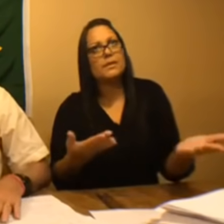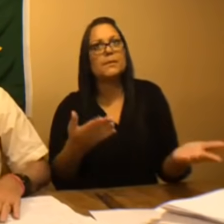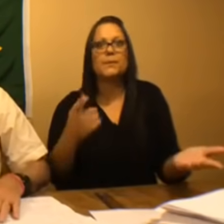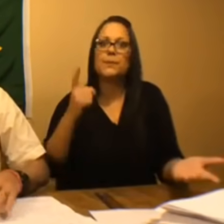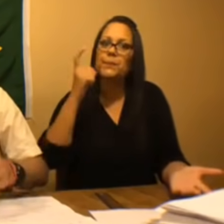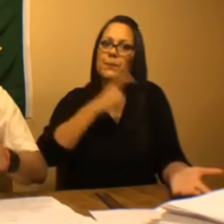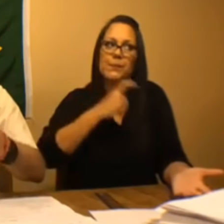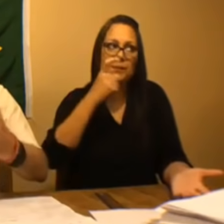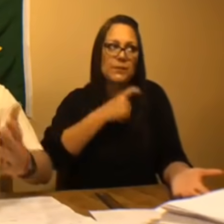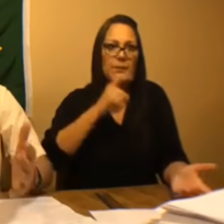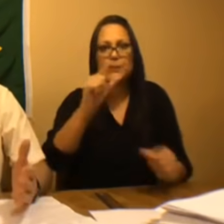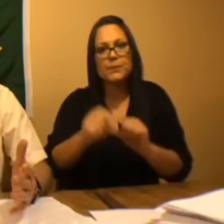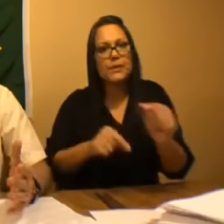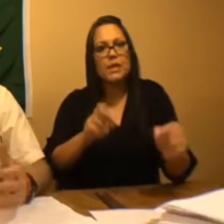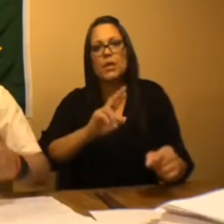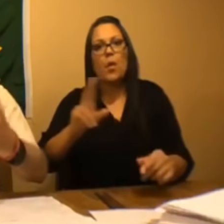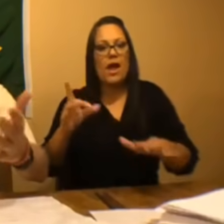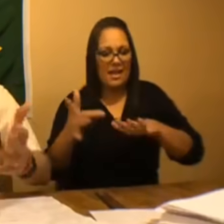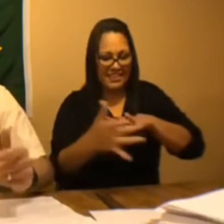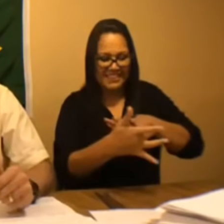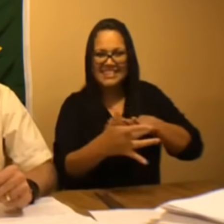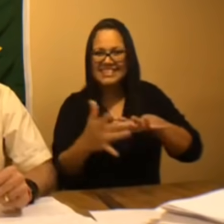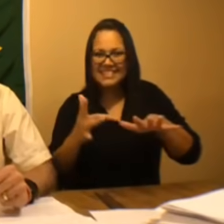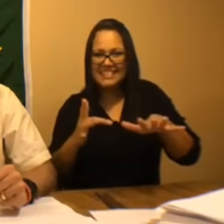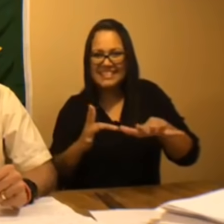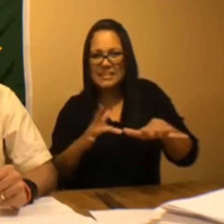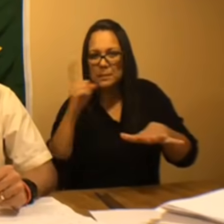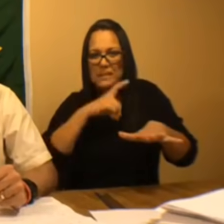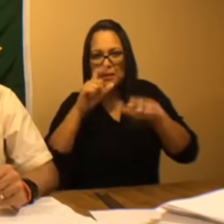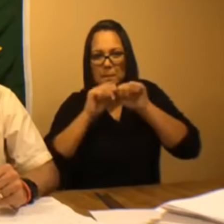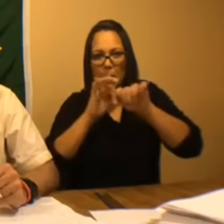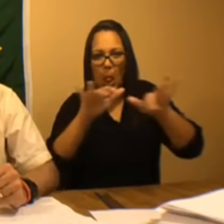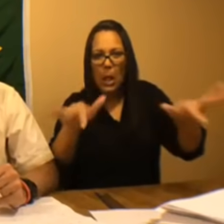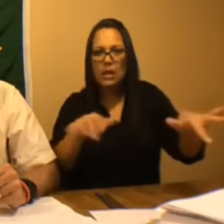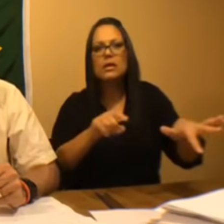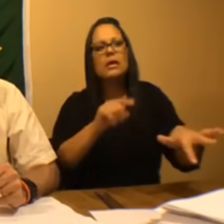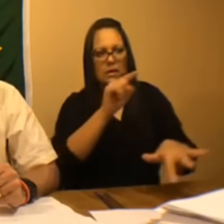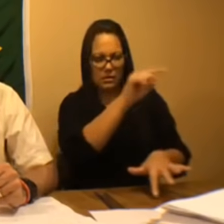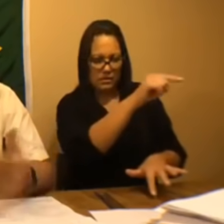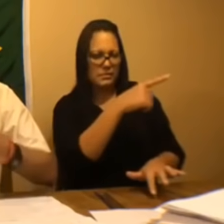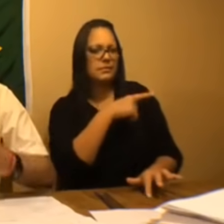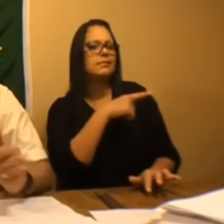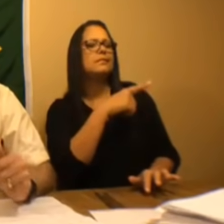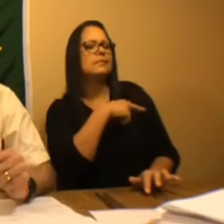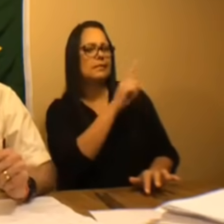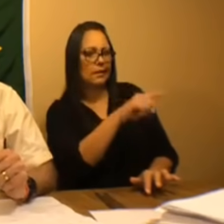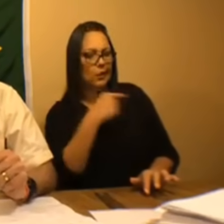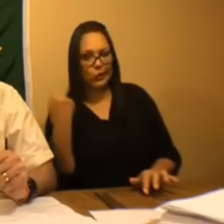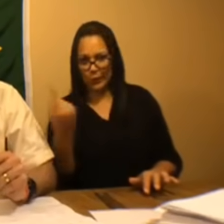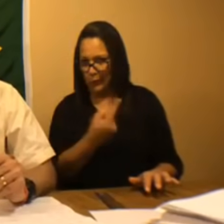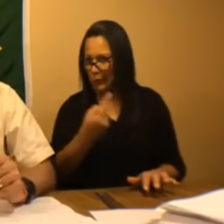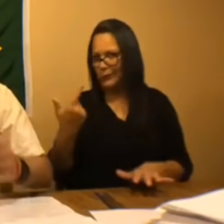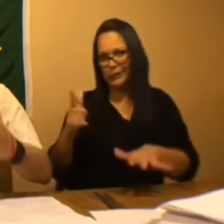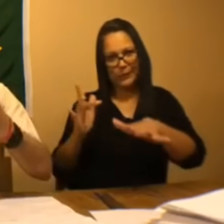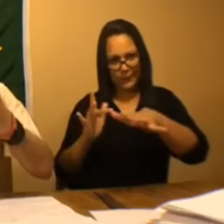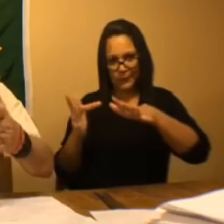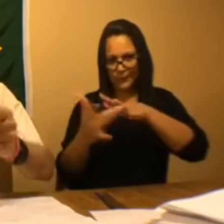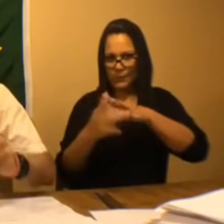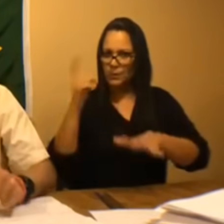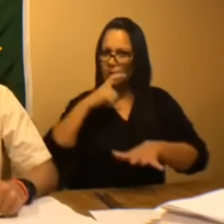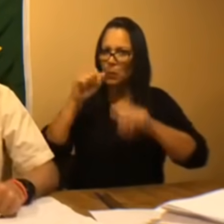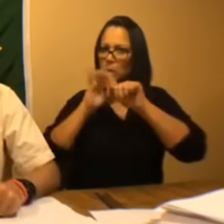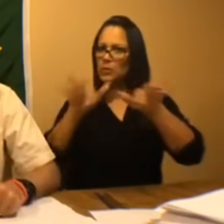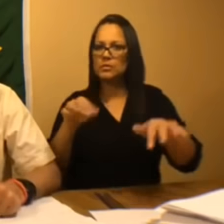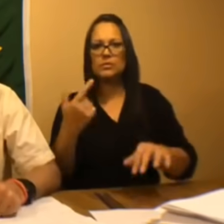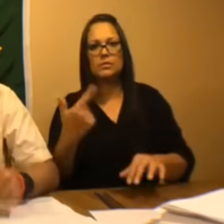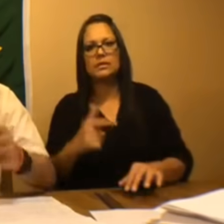não é o famoso fake news, que isso também existe, existiu por parte deles com toda certeza. Da nossa parte, não. São as